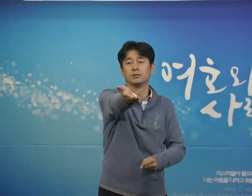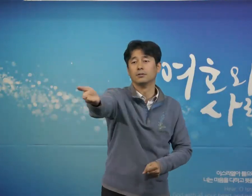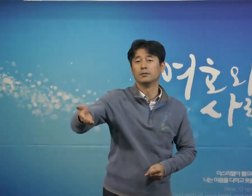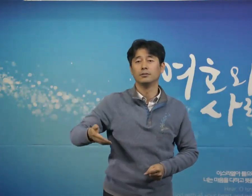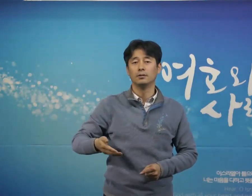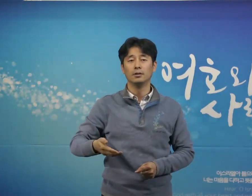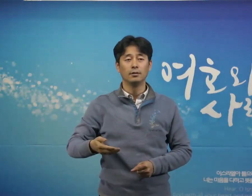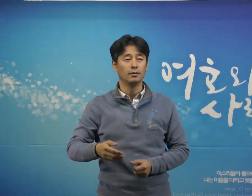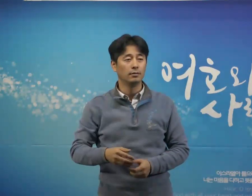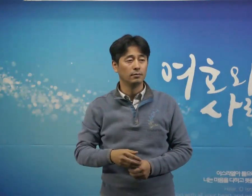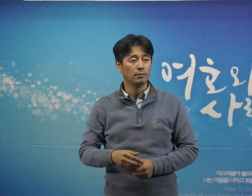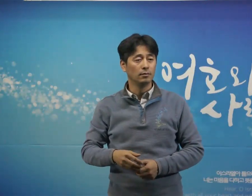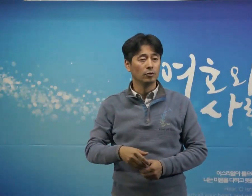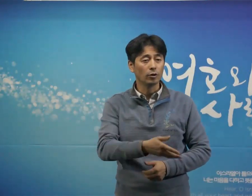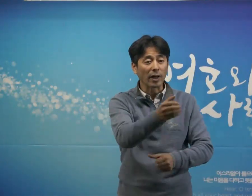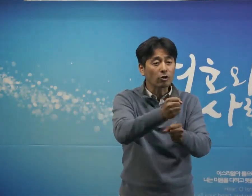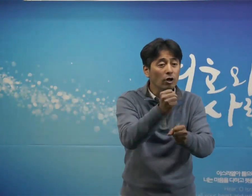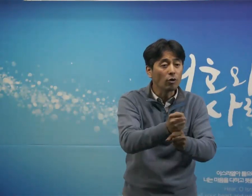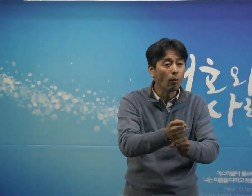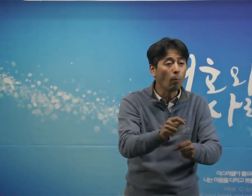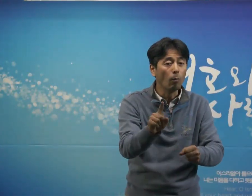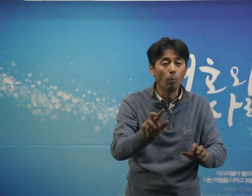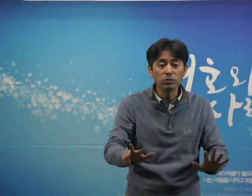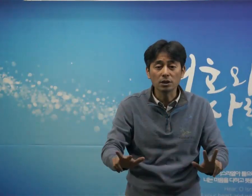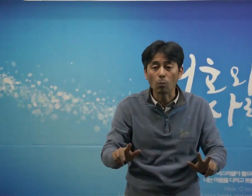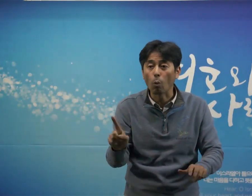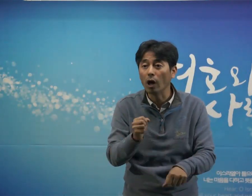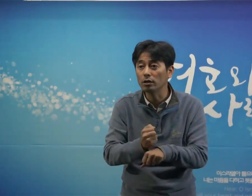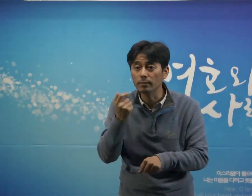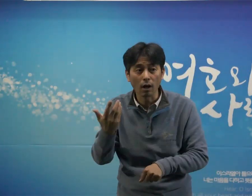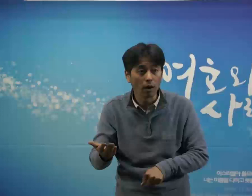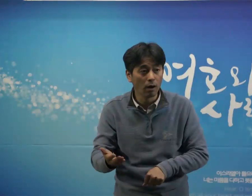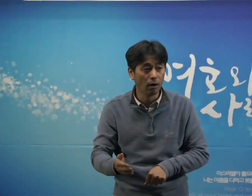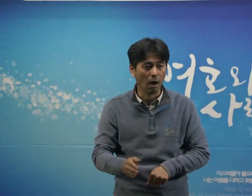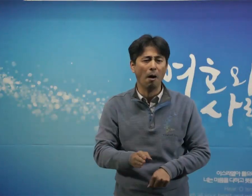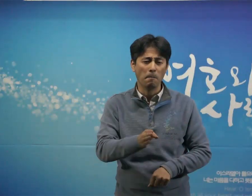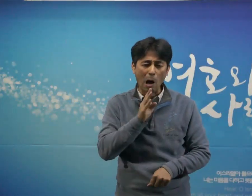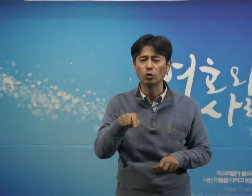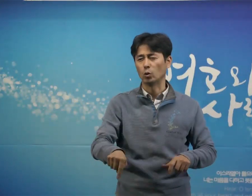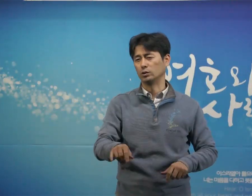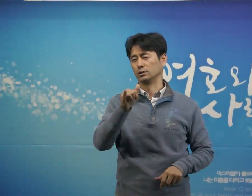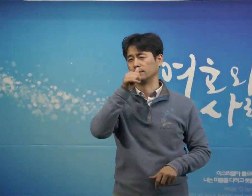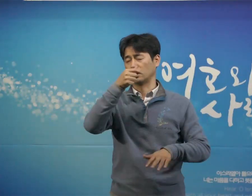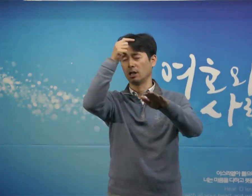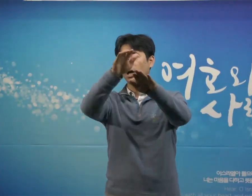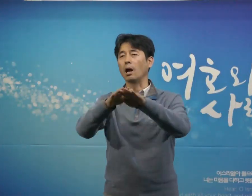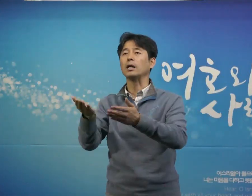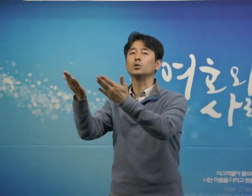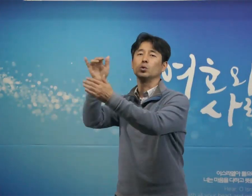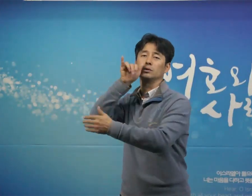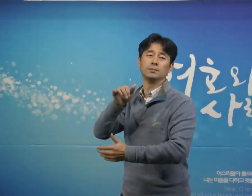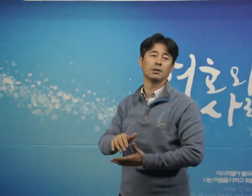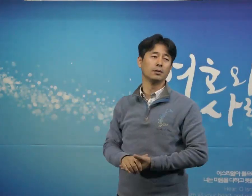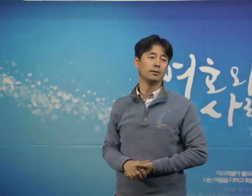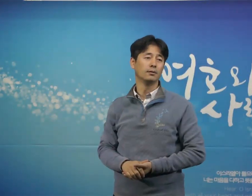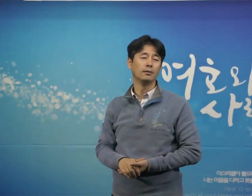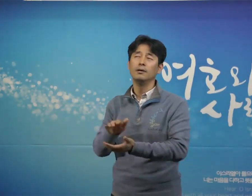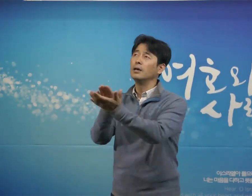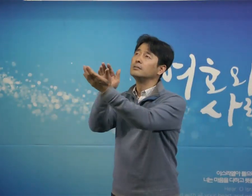하나님께서 만드신 존재입니다. 여러분들 만드신 목적은 지금 우리가 이곳에 찬양드리고 예배드리고